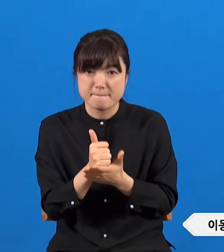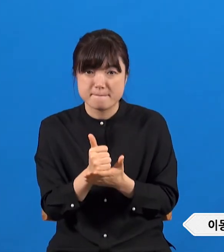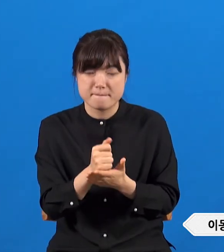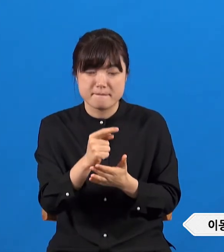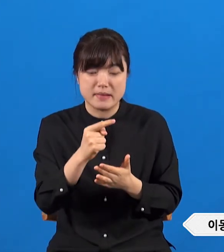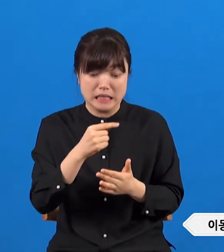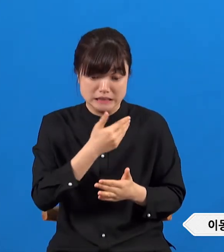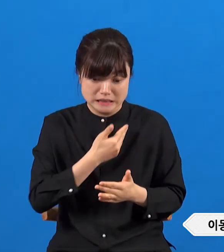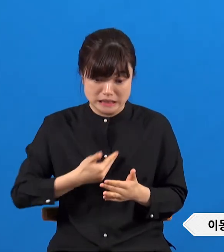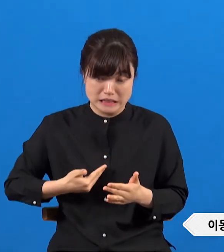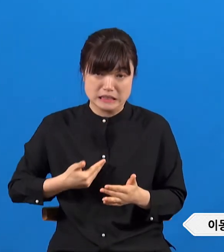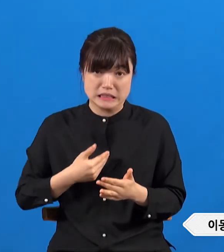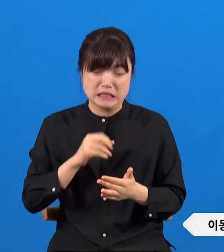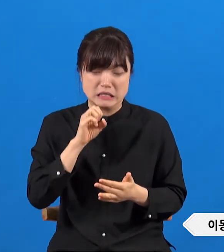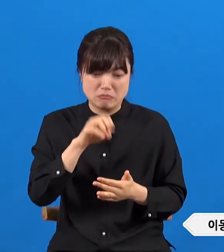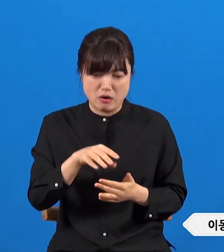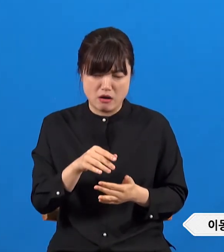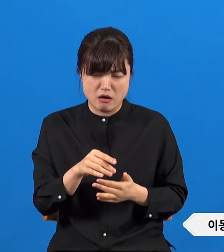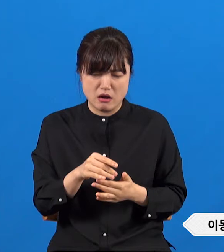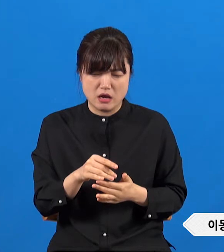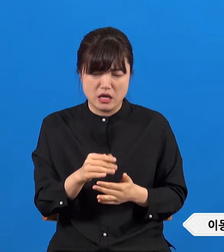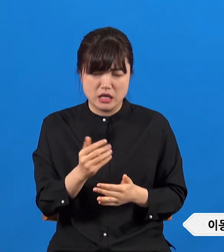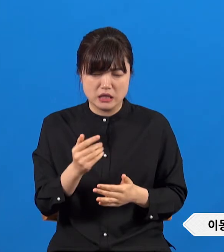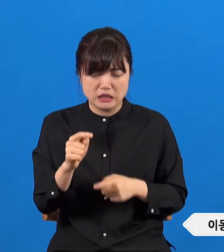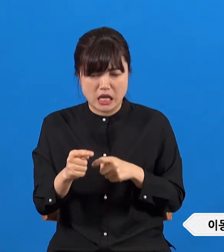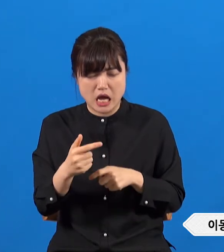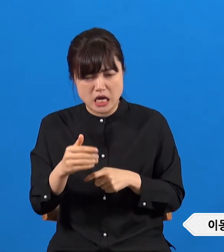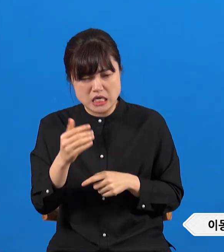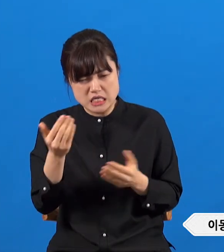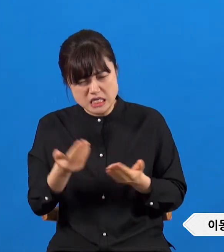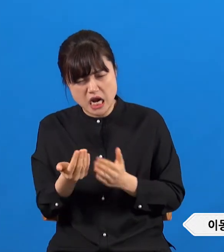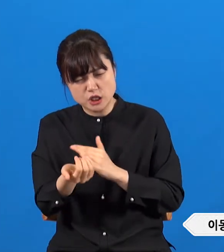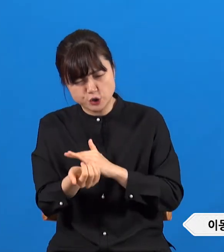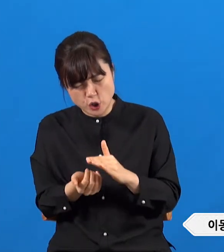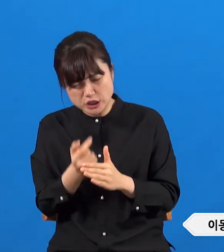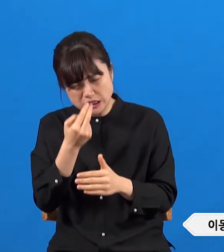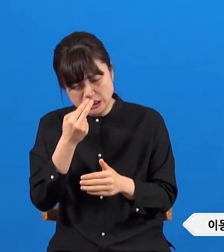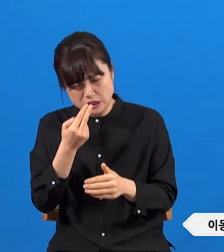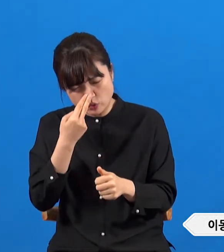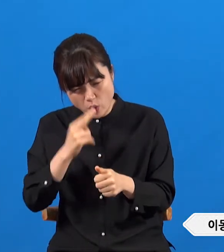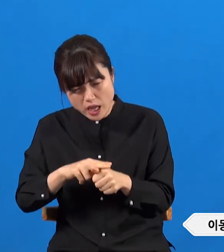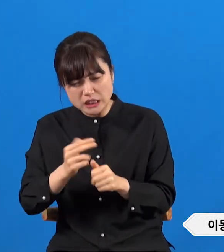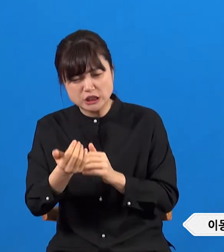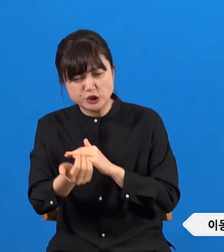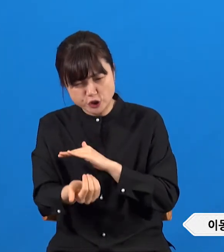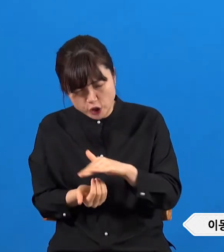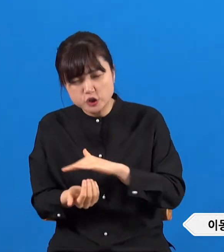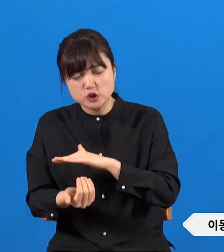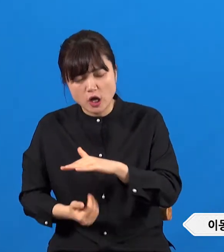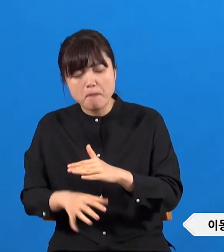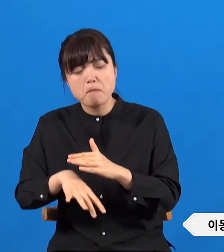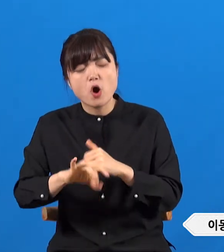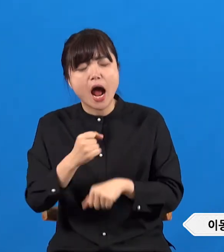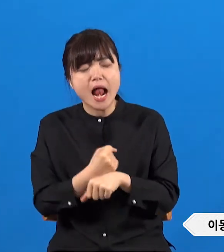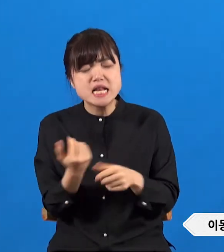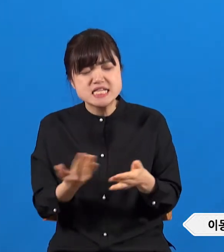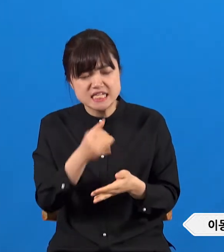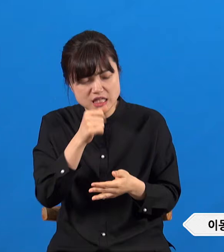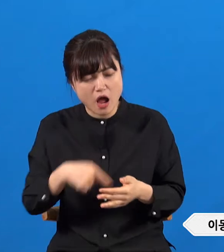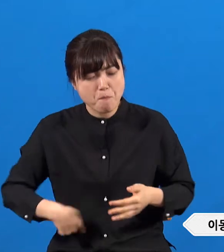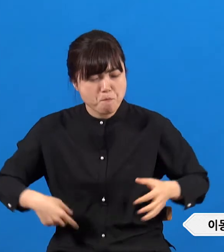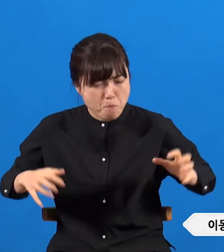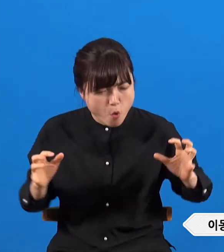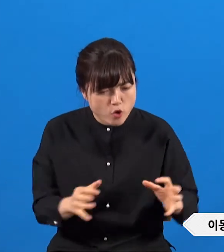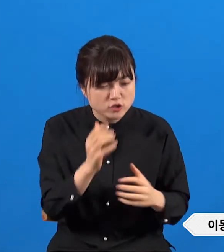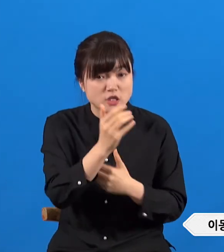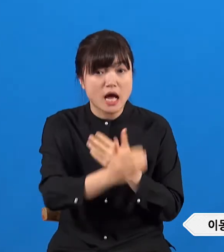예수님이 당신의 제자들에게 그들이 나아가서 일하기 전에 무슨 새로운 시도를 하기 전에 그들이 먼저 해야 할 일이 있다고, 그것은